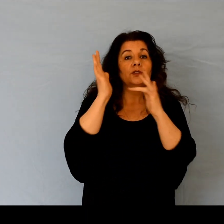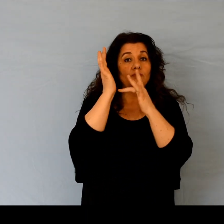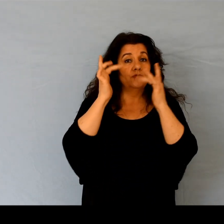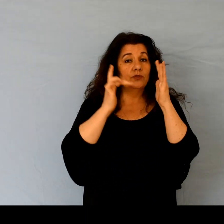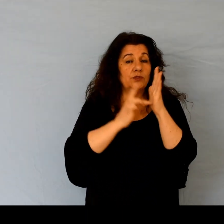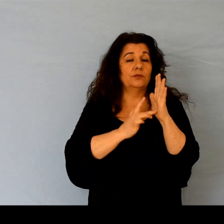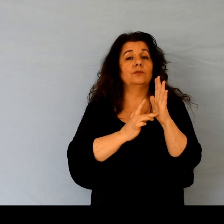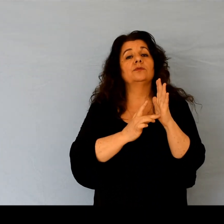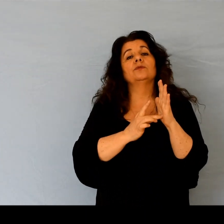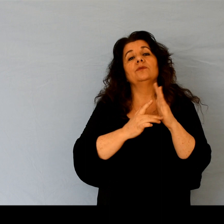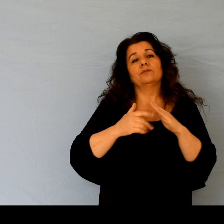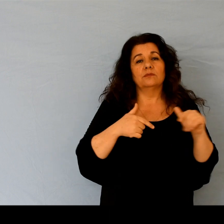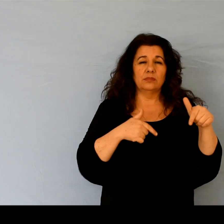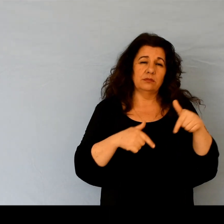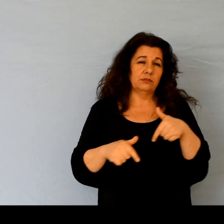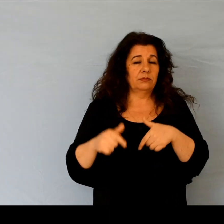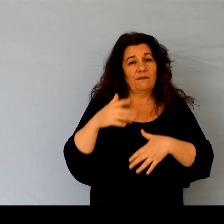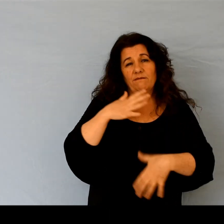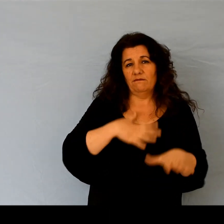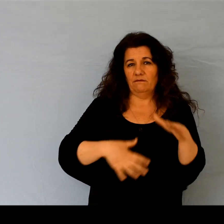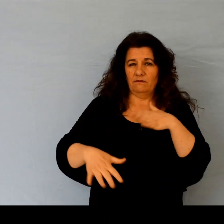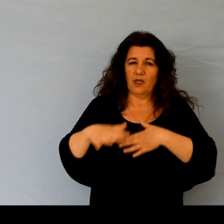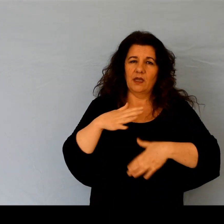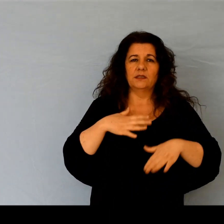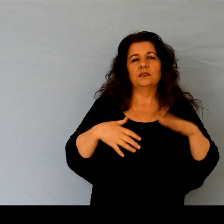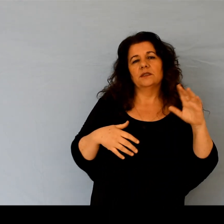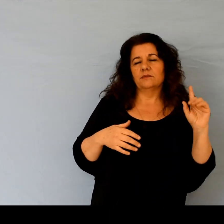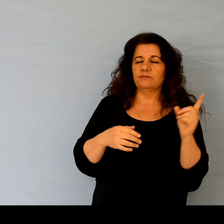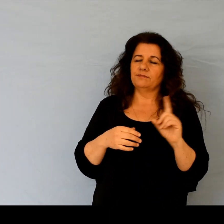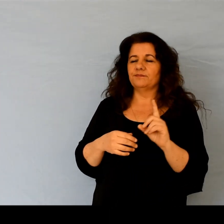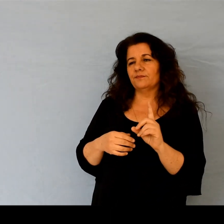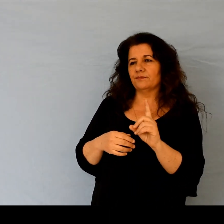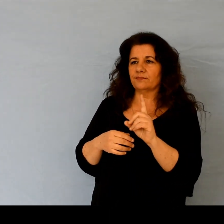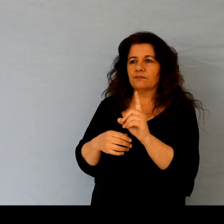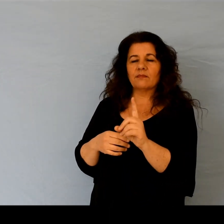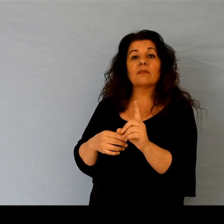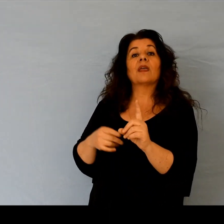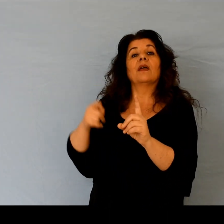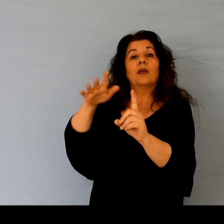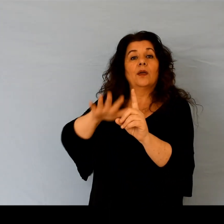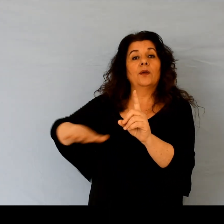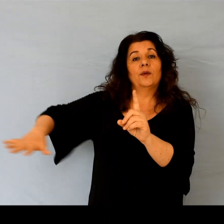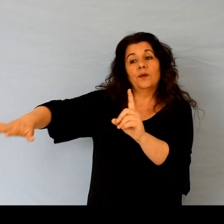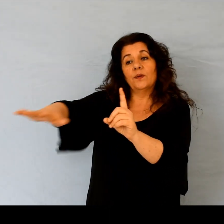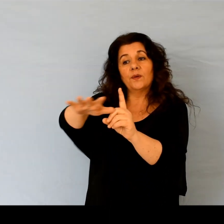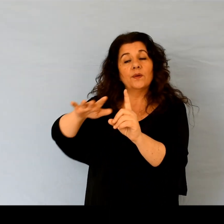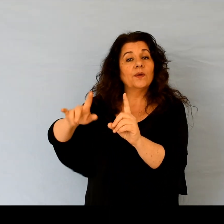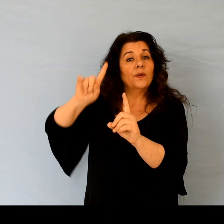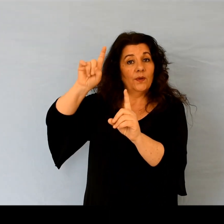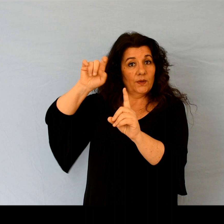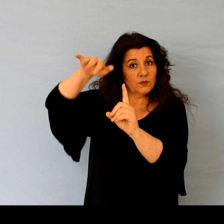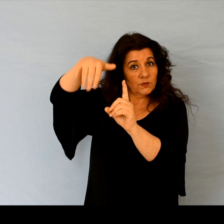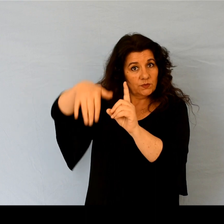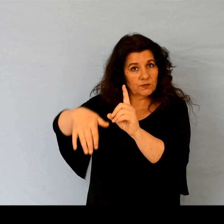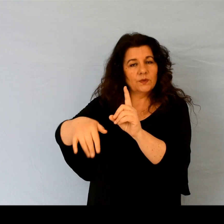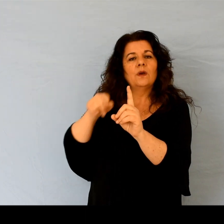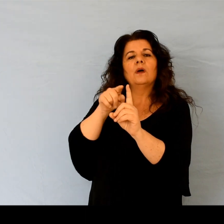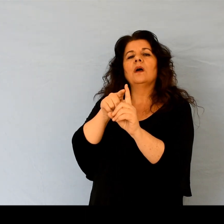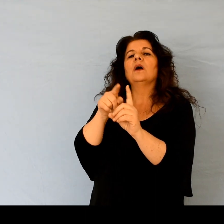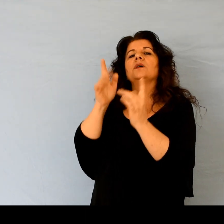Jésus, fatigué par la route, s'était donc assis près de la source. C'était la